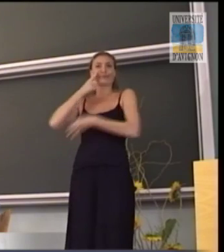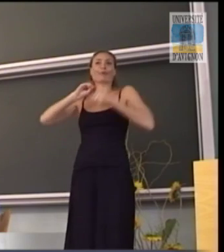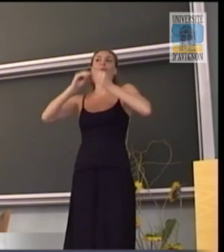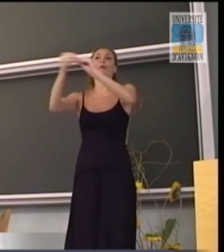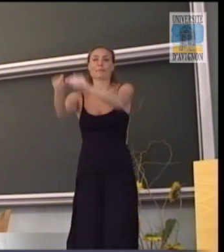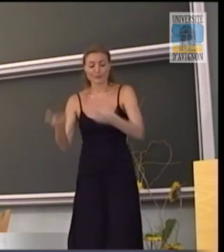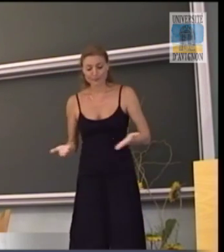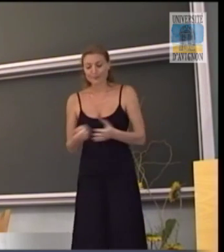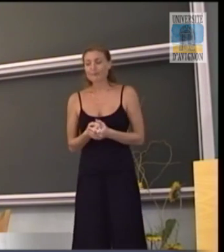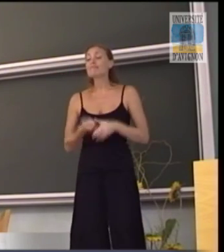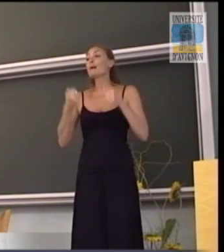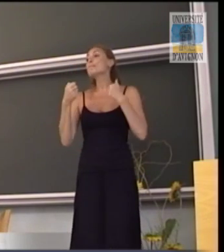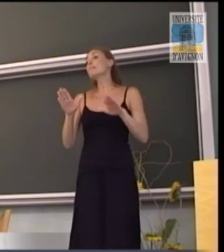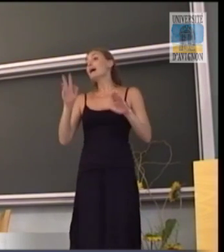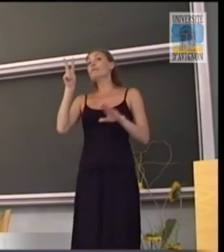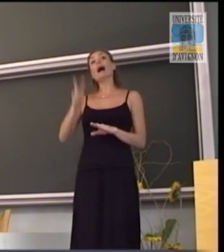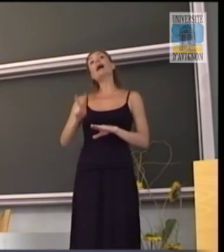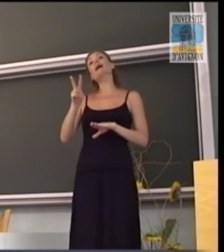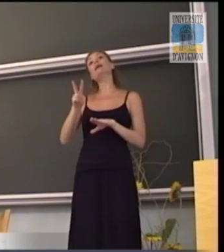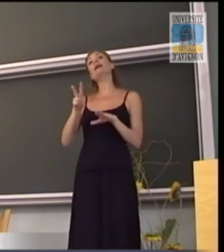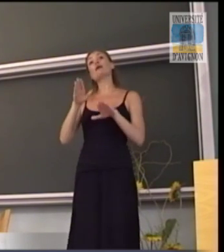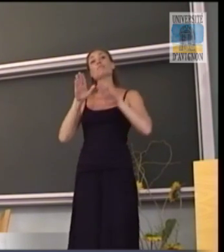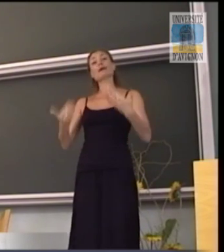comme ça, mais je me rends compte avec le temps